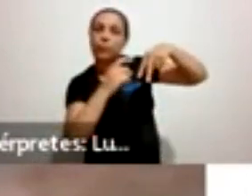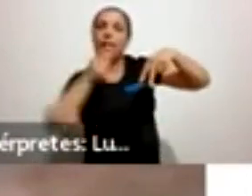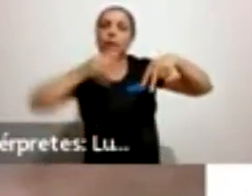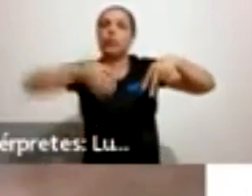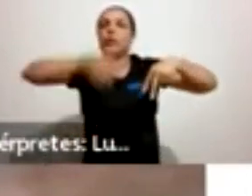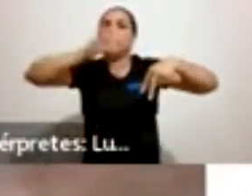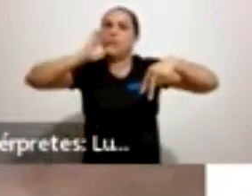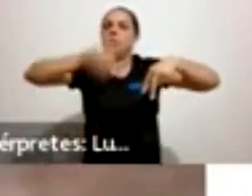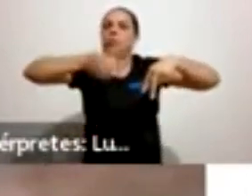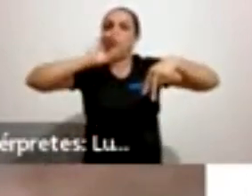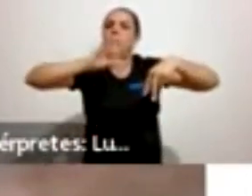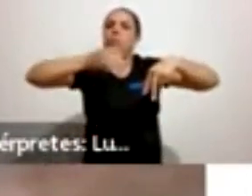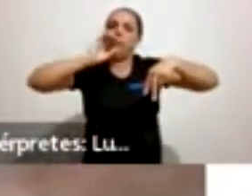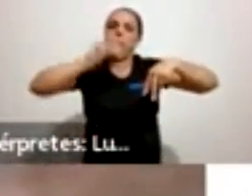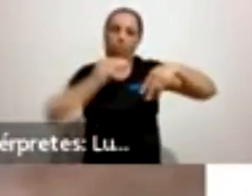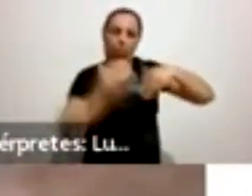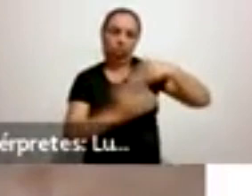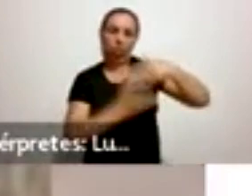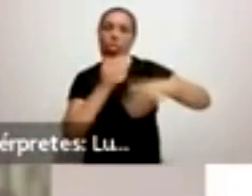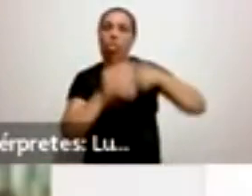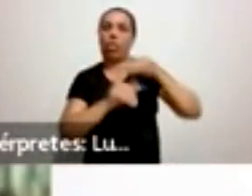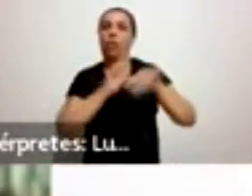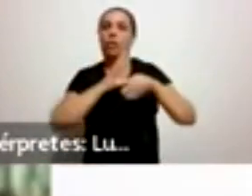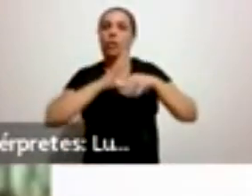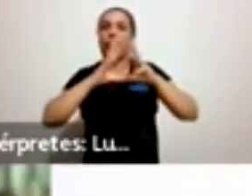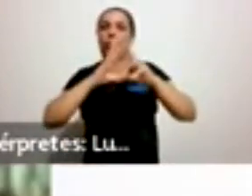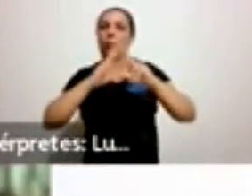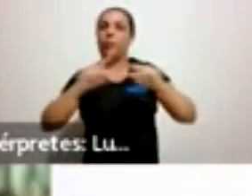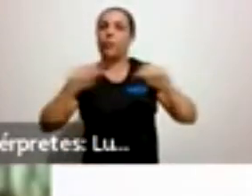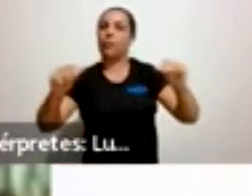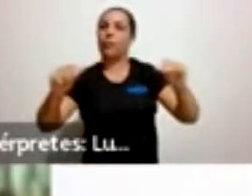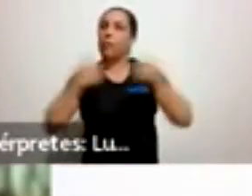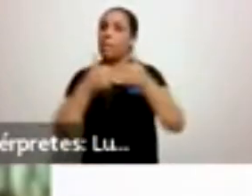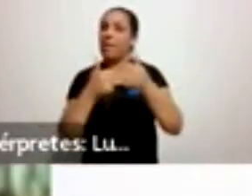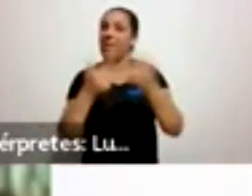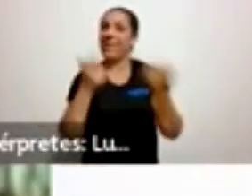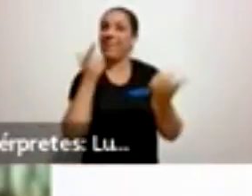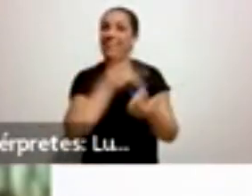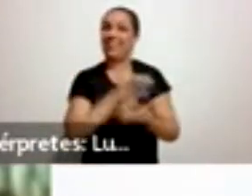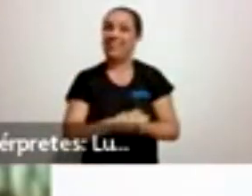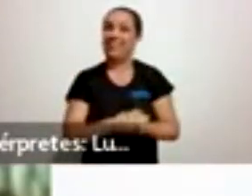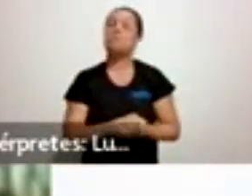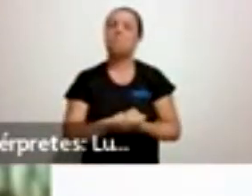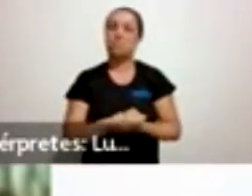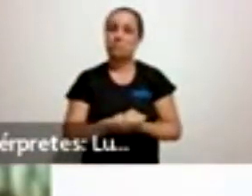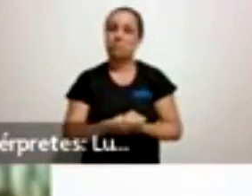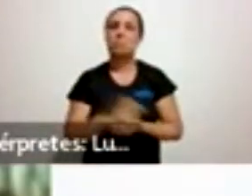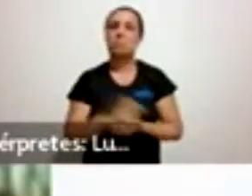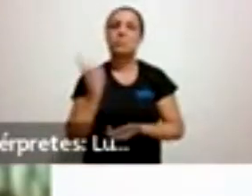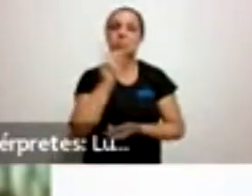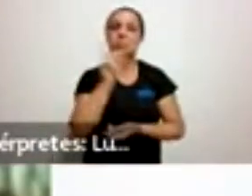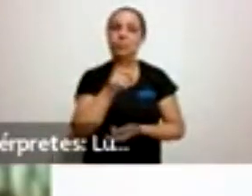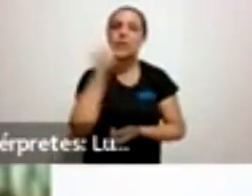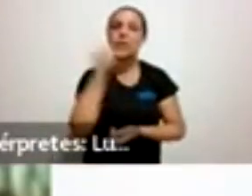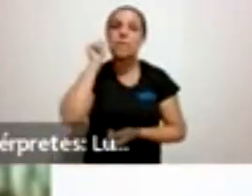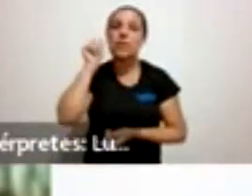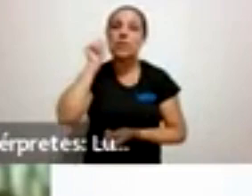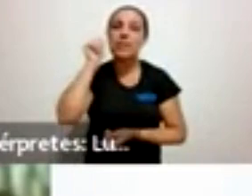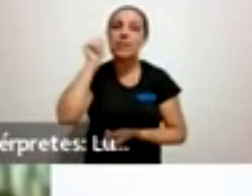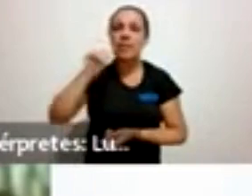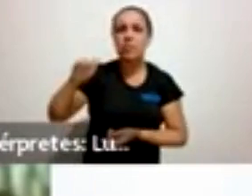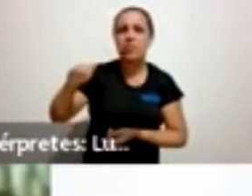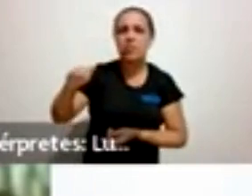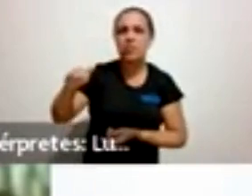corrigida magneticamente. Olha os resultados que é fantástico. Olha uma doença autoimune, bulhosa. A Rafaela, antes